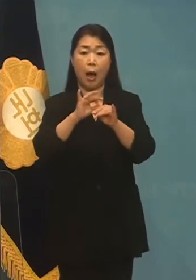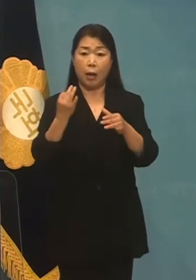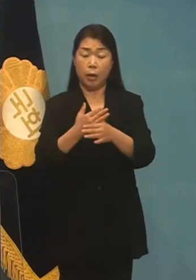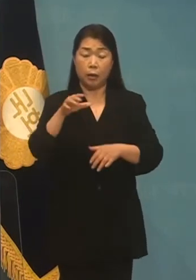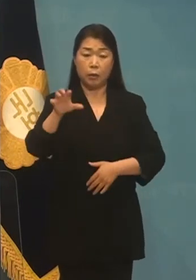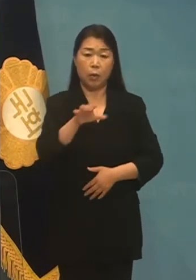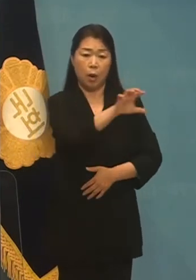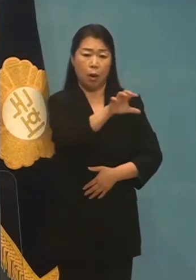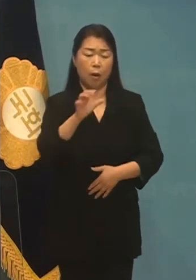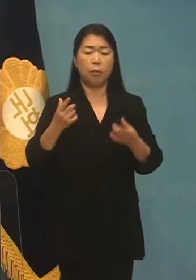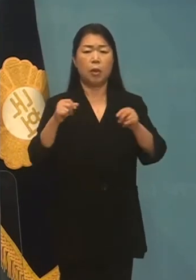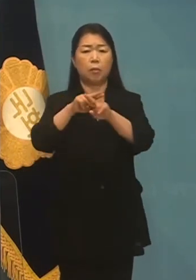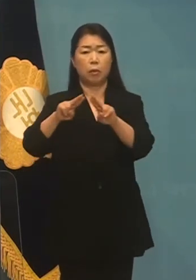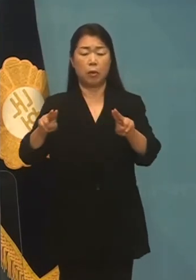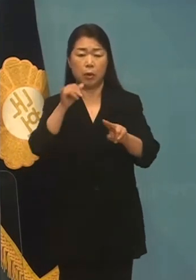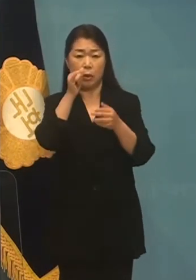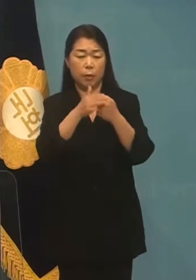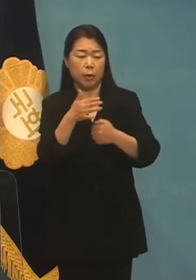눈여겨봤습니다.